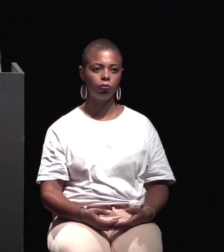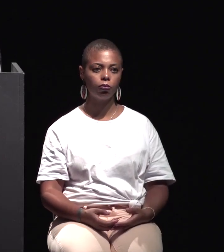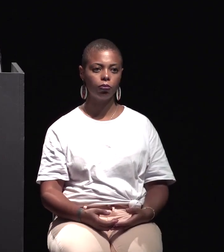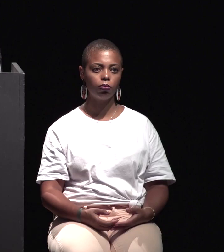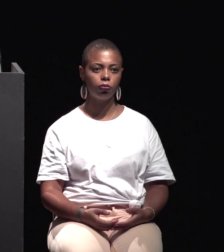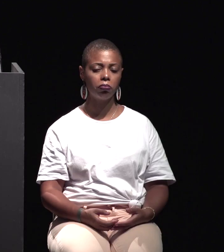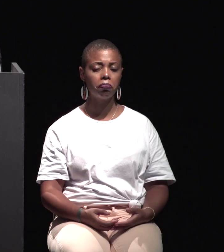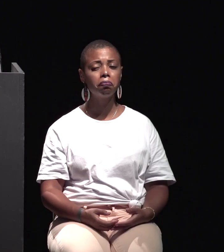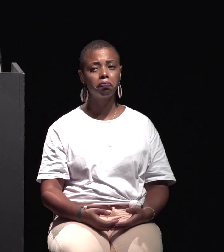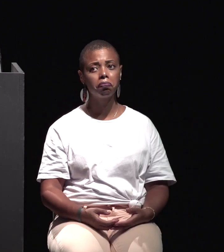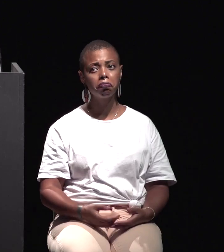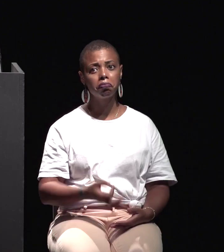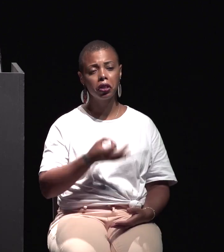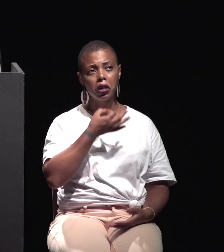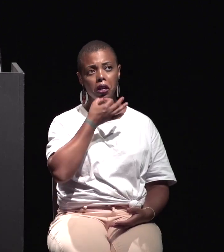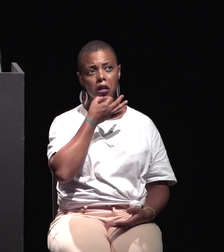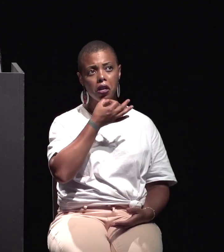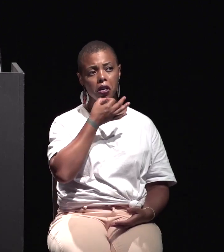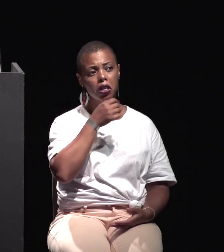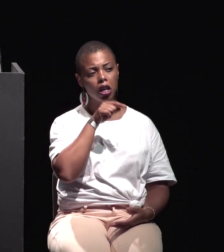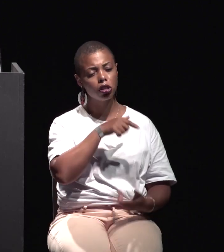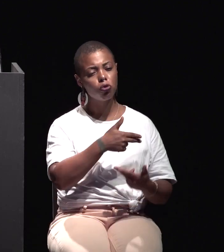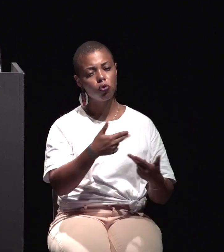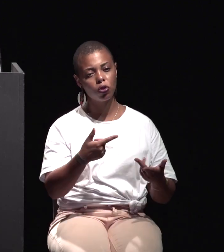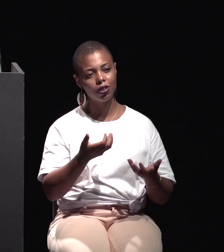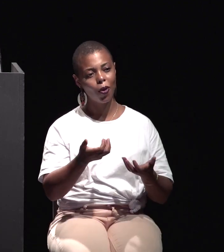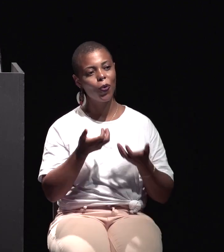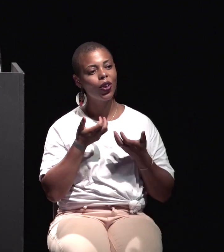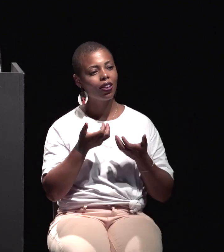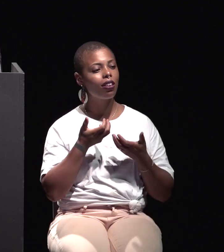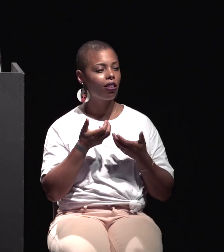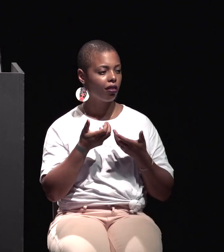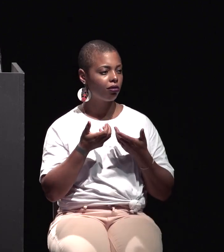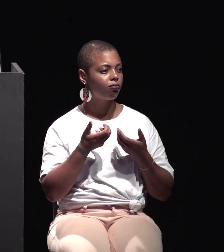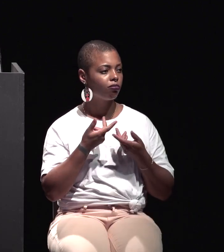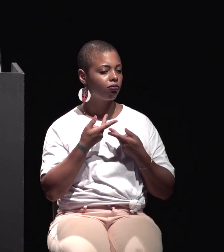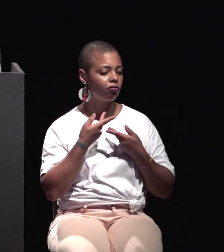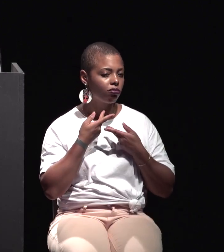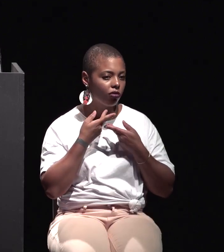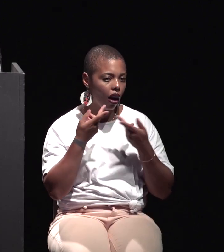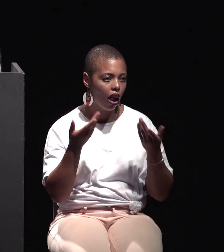Eu acho que são essas coisas que eu queria trazer